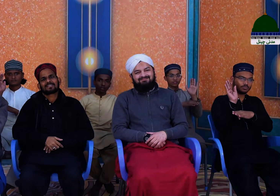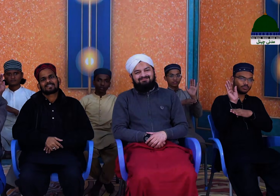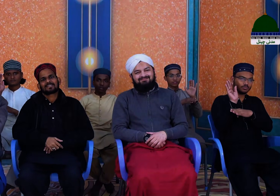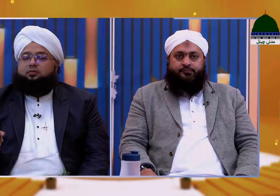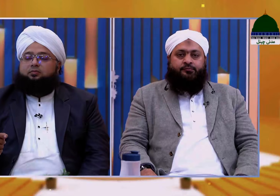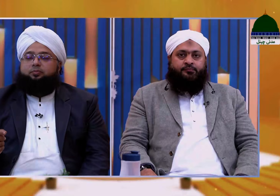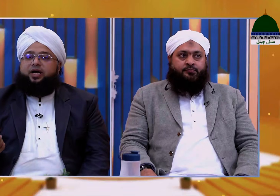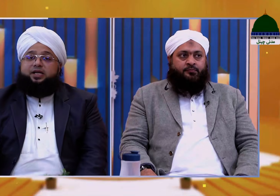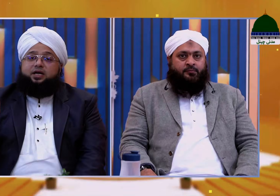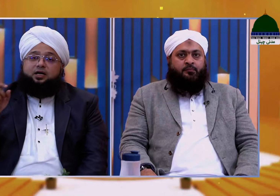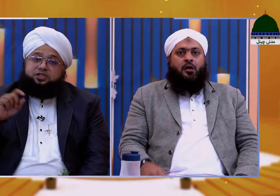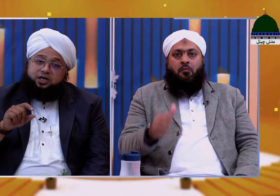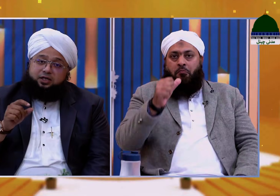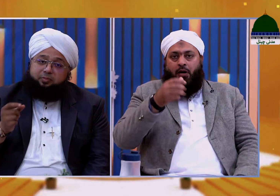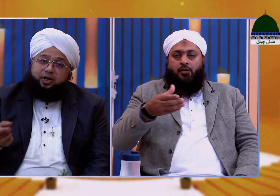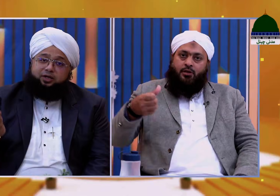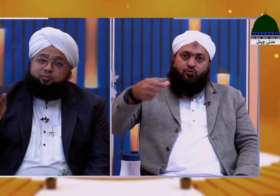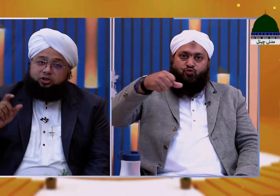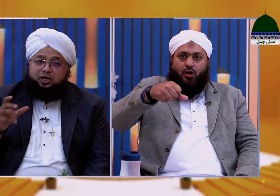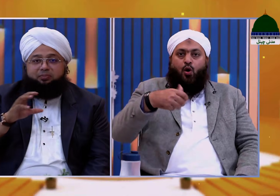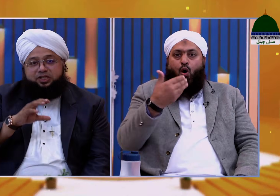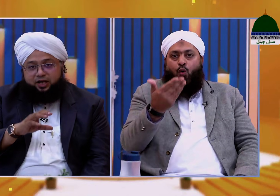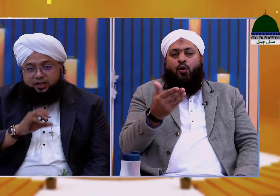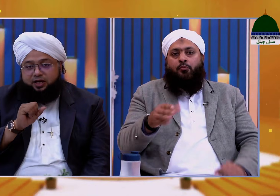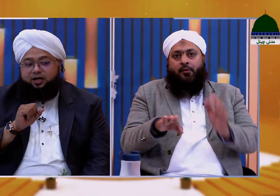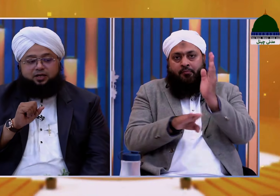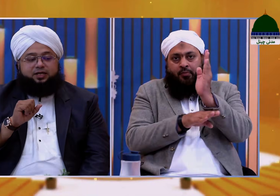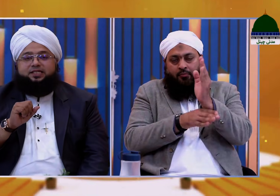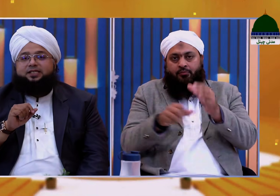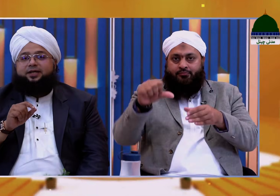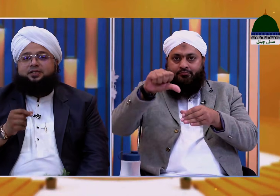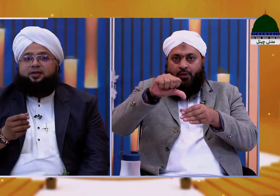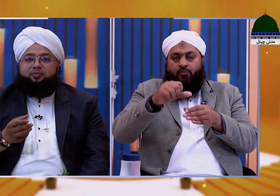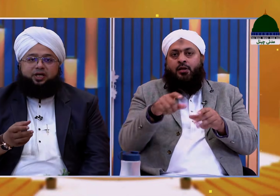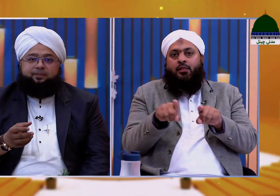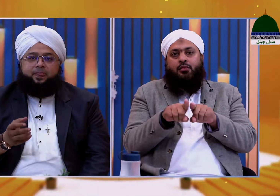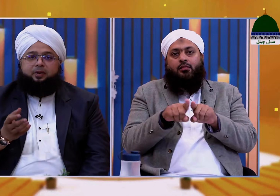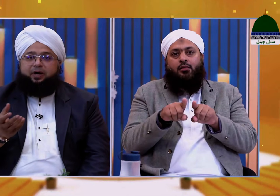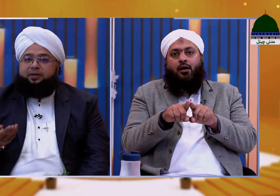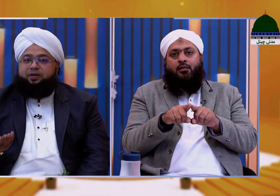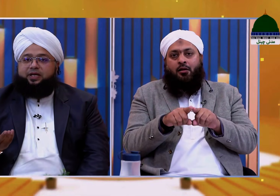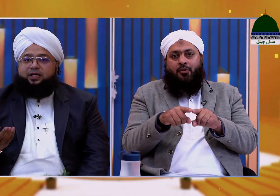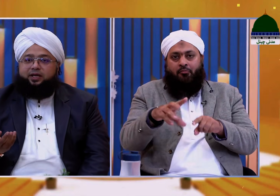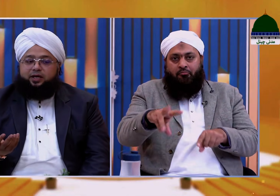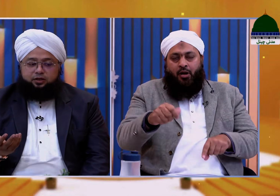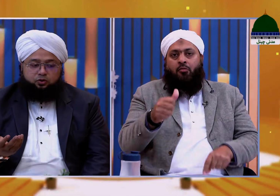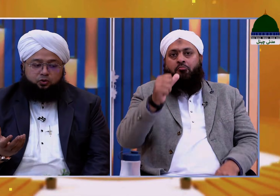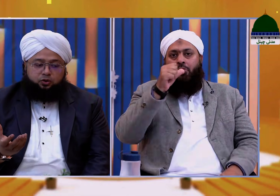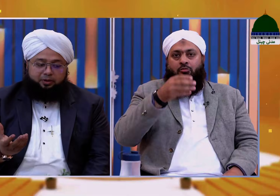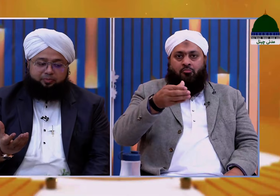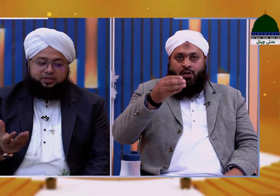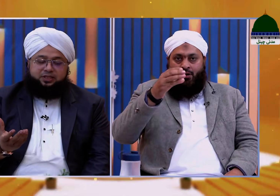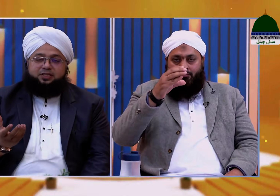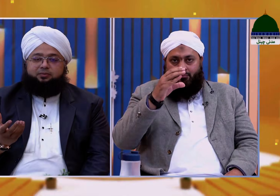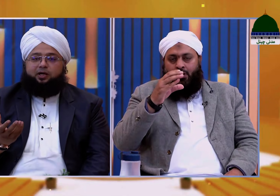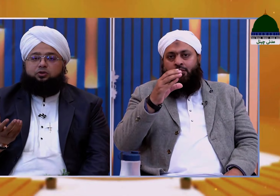اشارہ، پانی کا جگ یا پانی کی بوتل کا ہم نے اشارہ دیکھا۔ اس کے ساتھ ساتھ ہم نے پانی پینے کے لیے جو